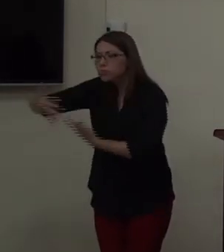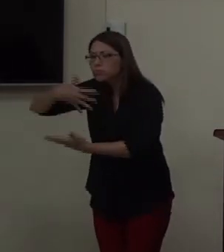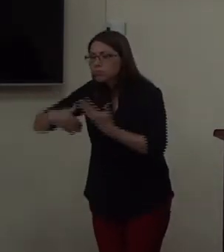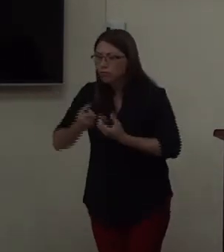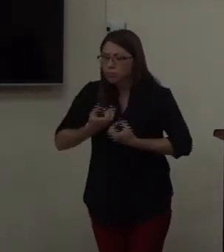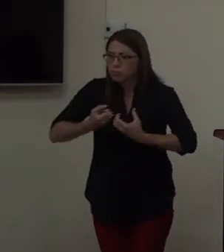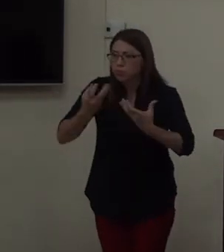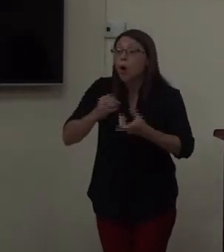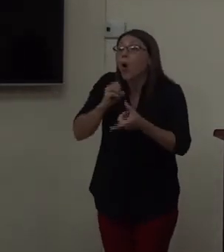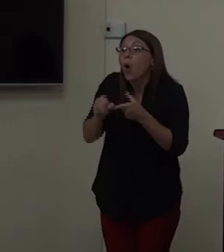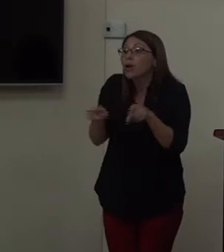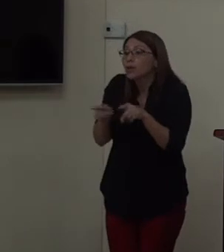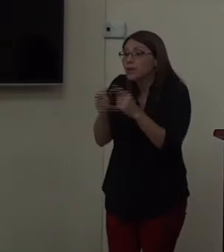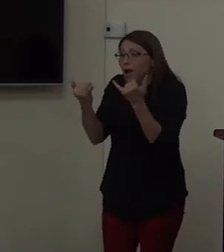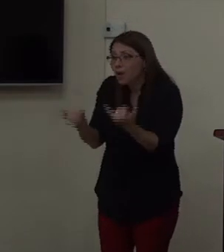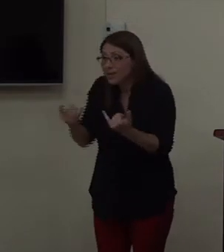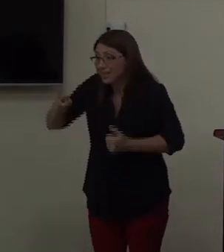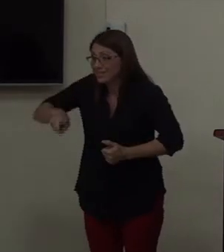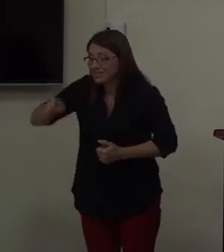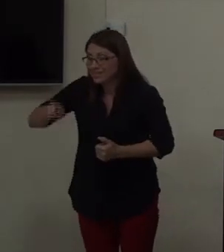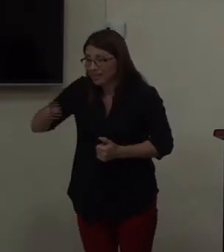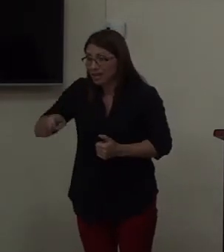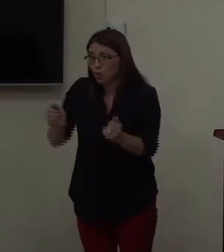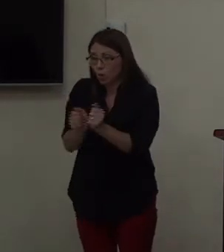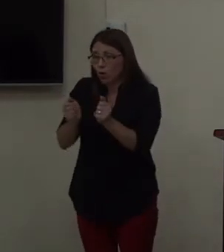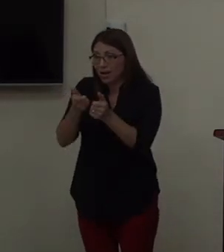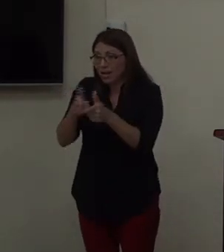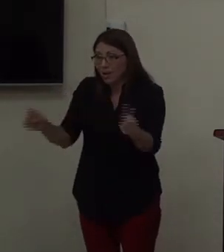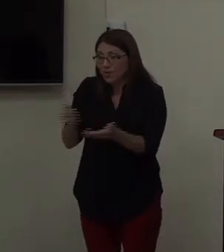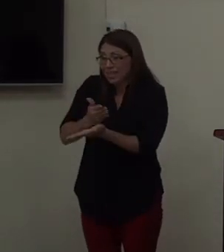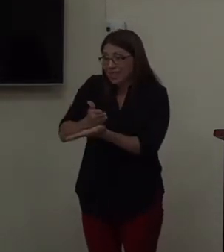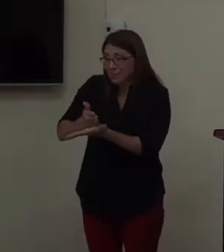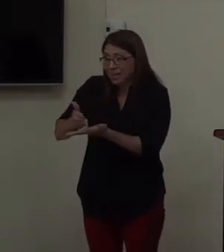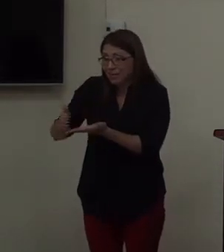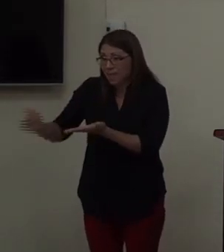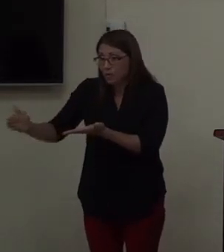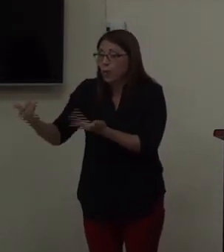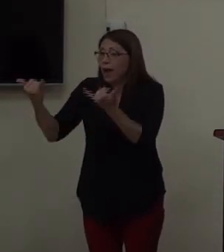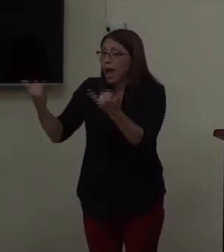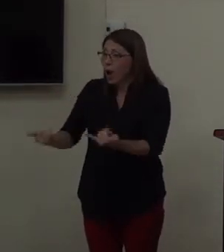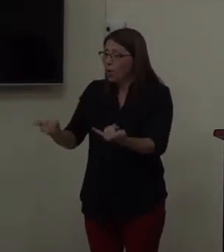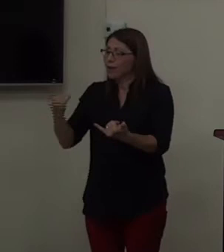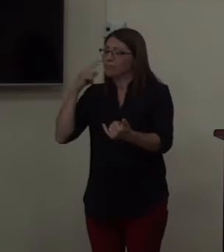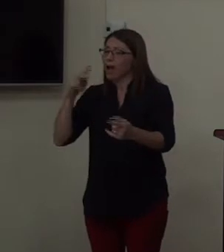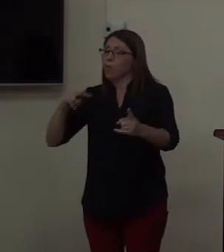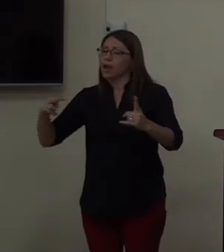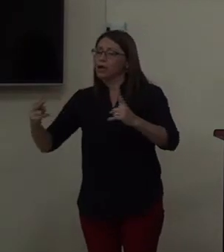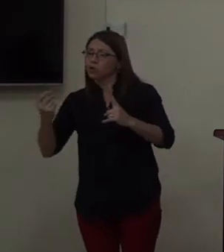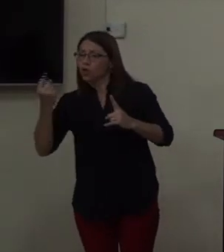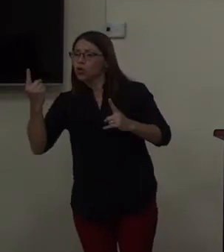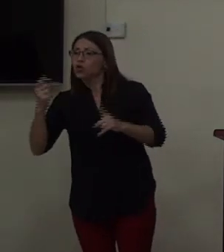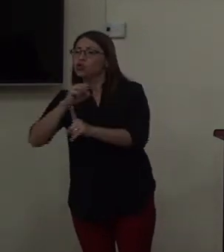vamos ahora a mover, incluso, que eso es necesario en los casos de lengua en desplazamiento, a una noción socio-etnolingüística,